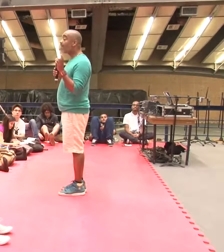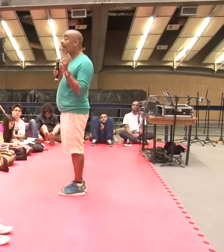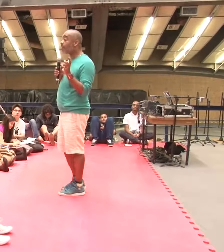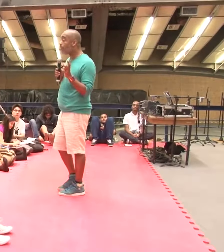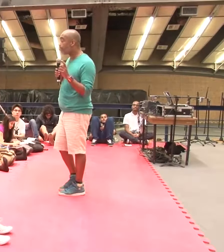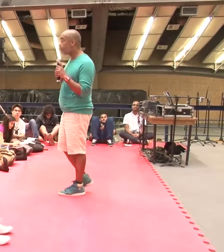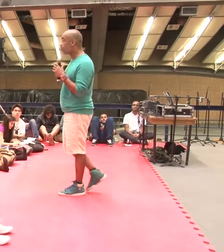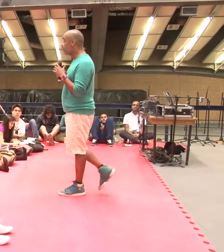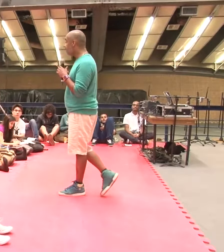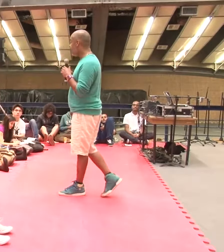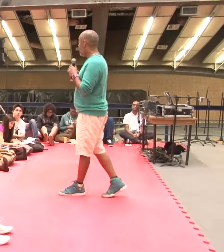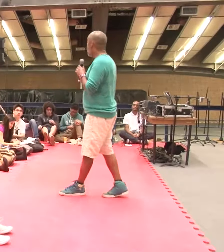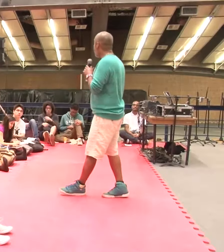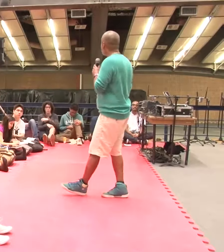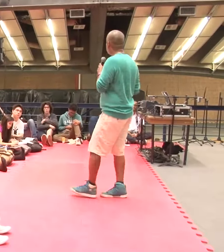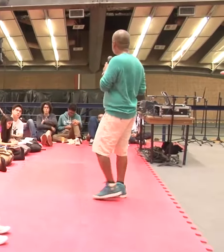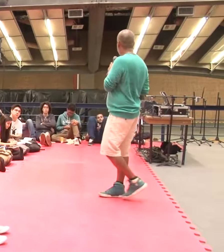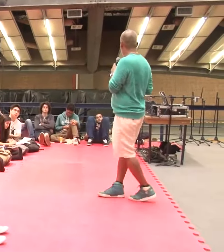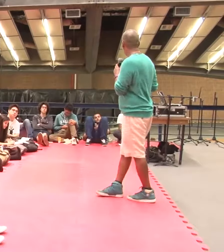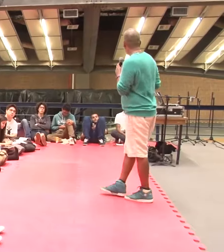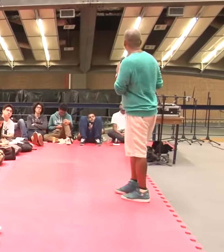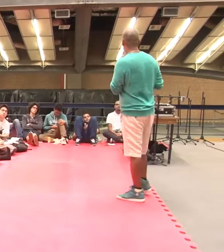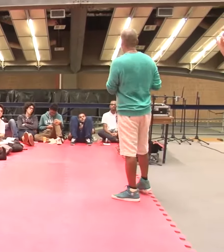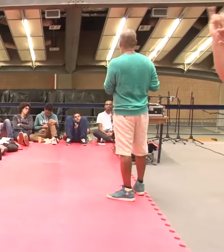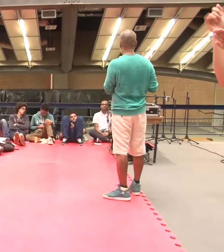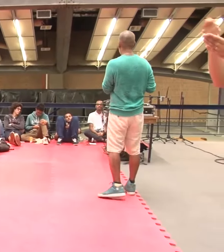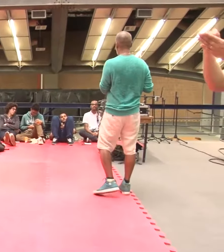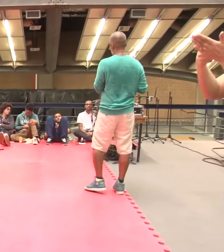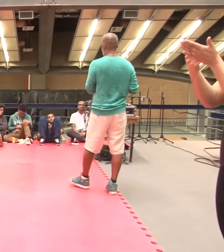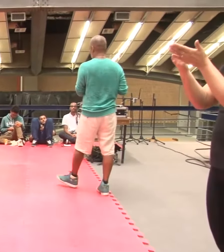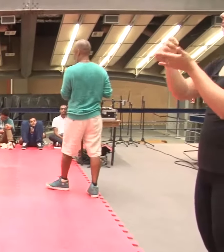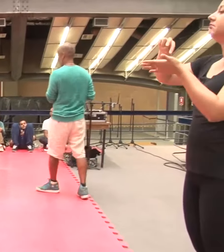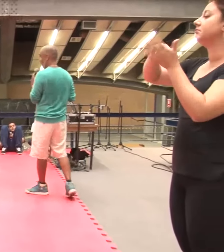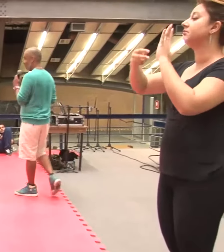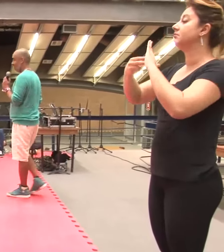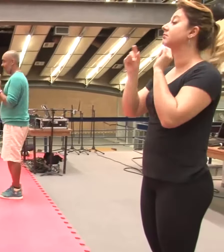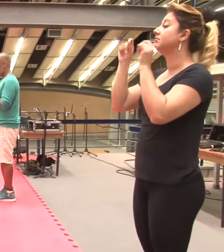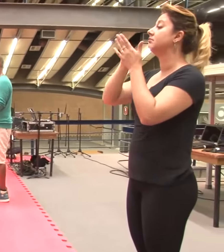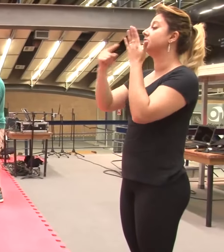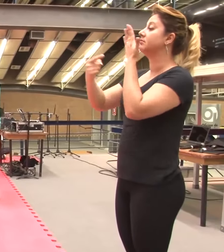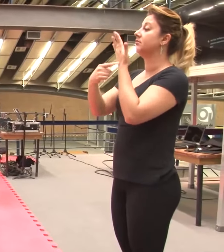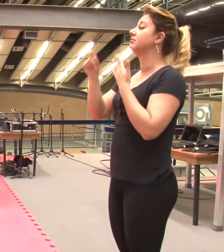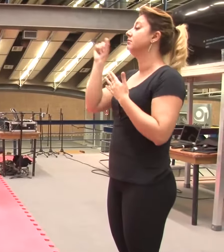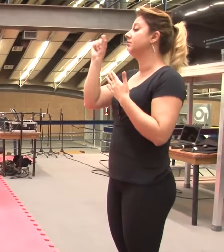que o narrador quer construir ou quer nos dizer com essa enorme metáfora?